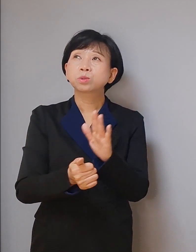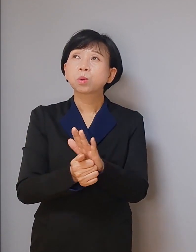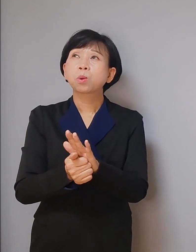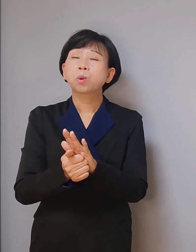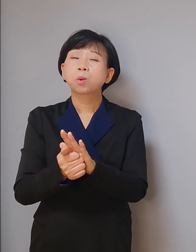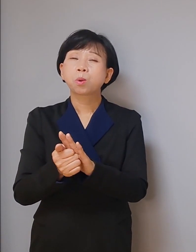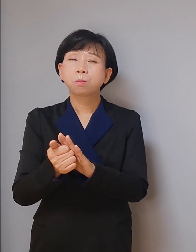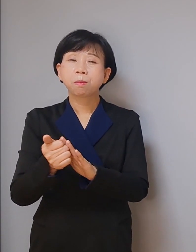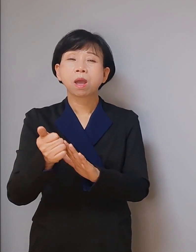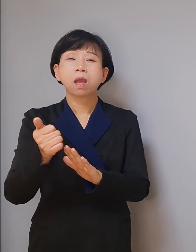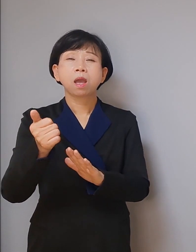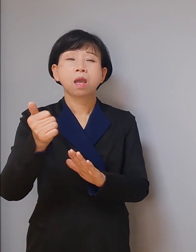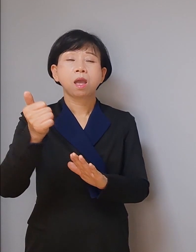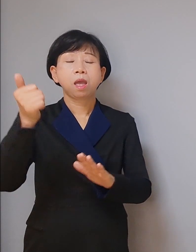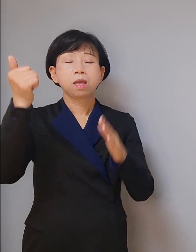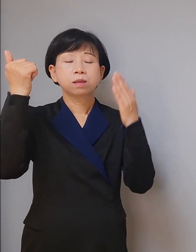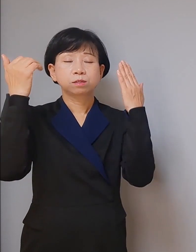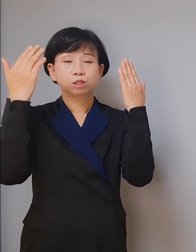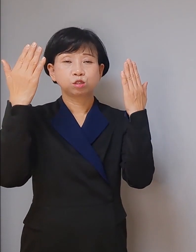여시고